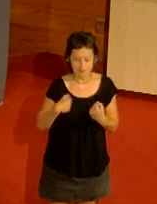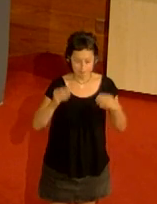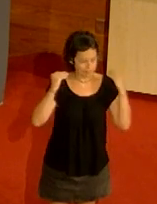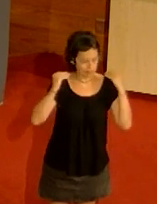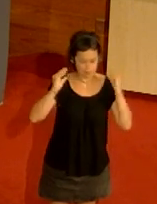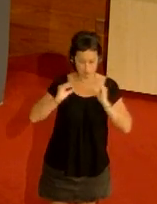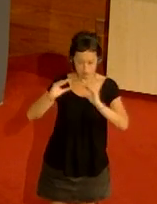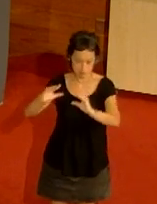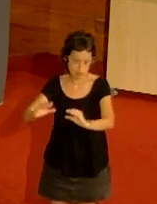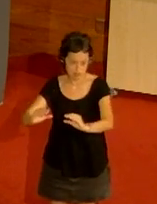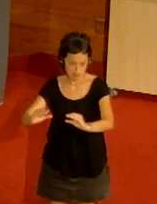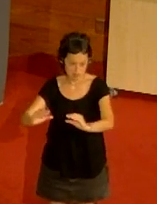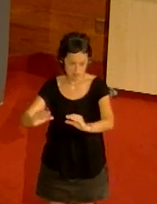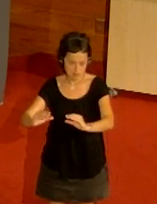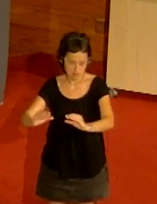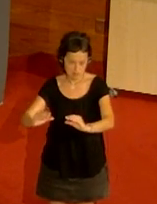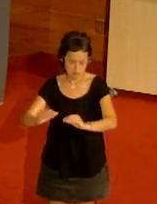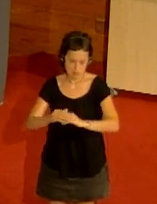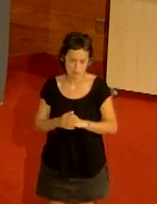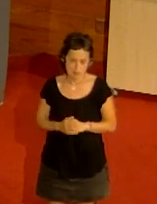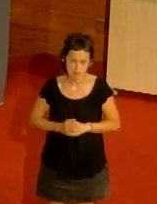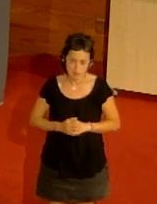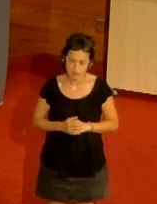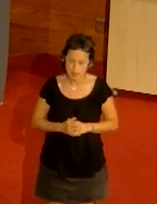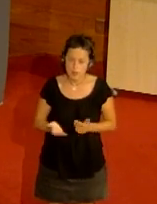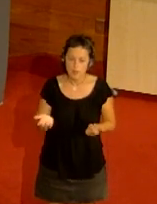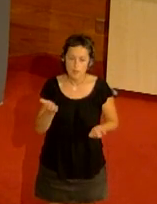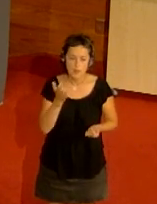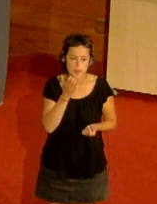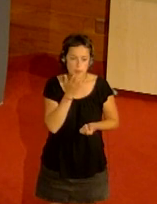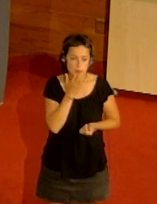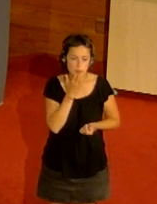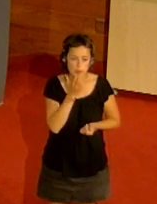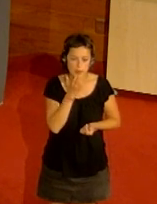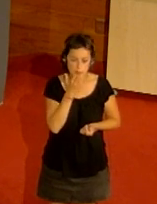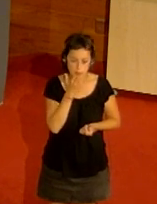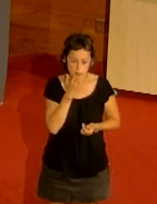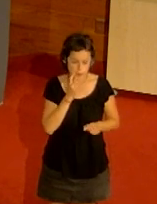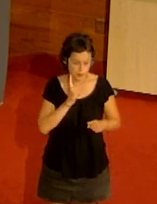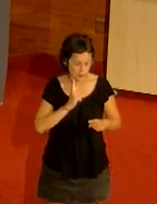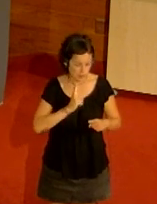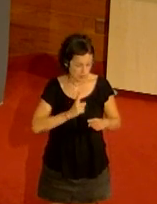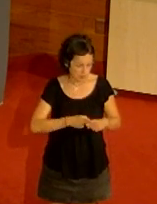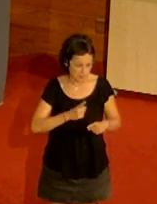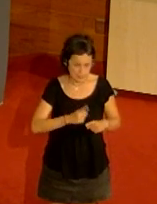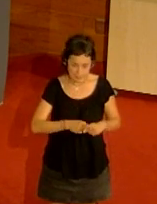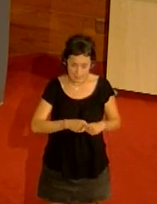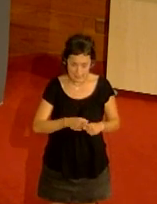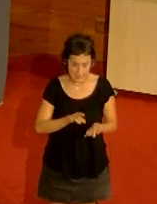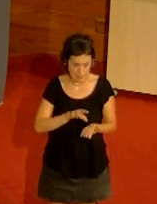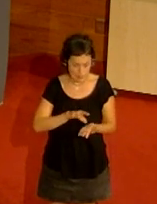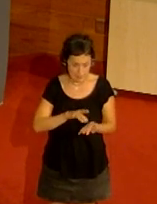personas, ¿no? Y ahí entra todo el... Y las de, por ejemplo, en Grecia hay muchísimas devoluciones en caliente en el